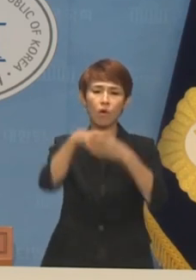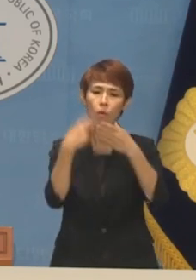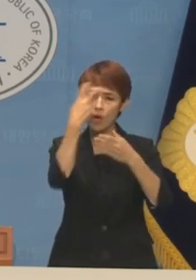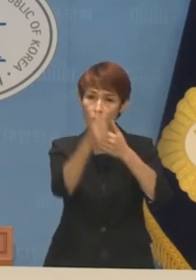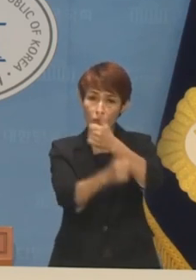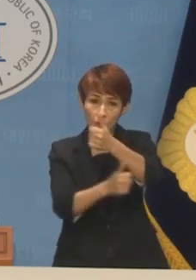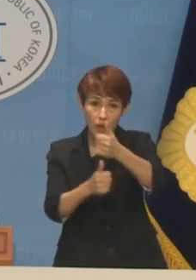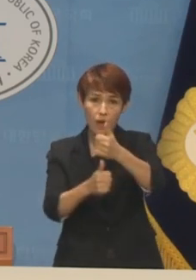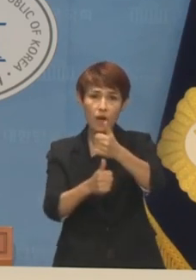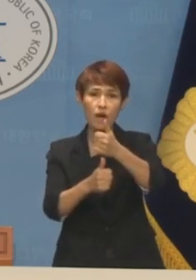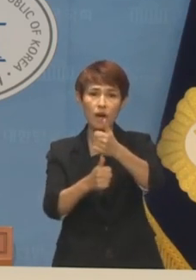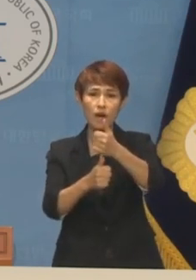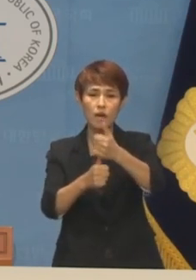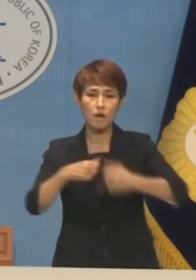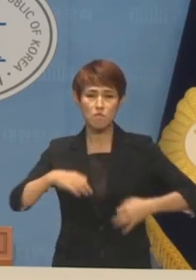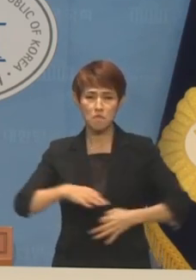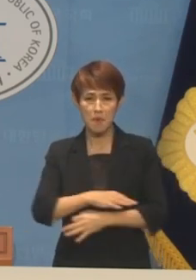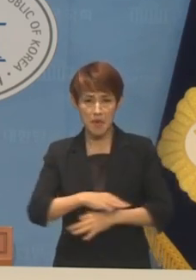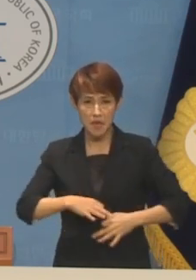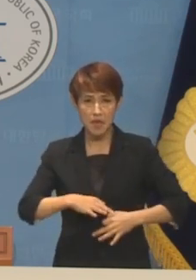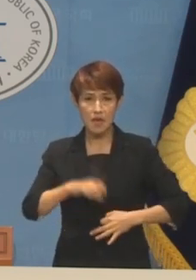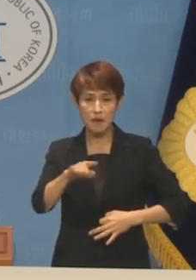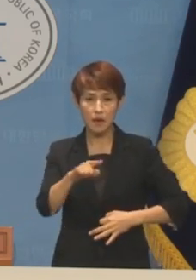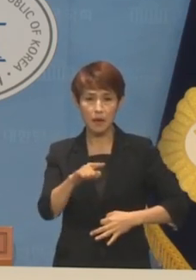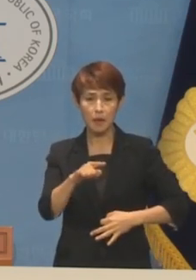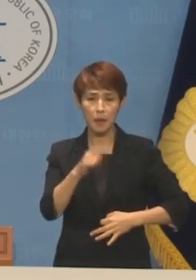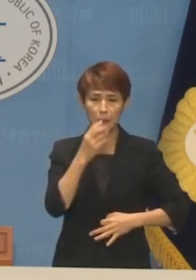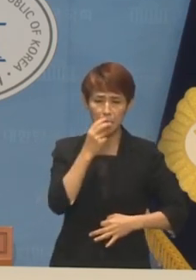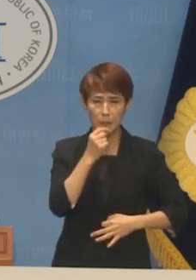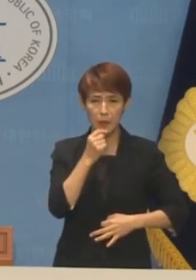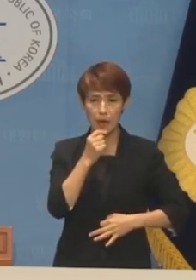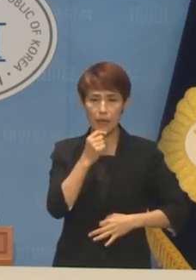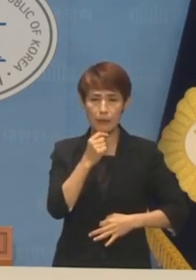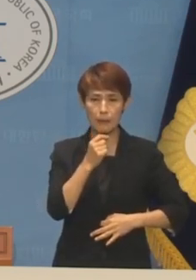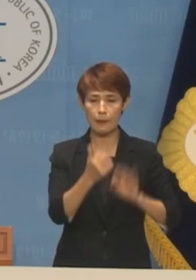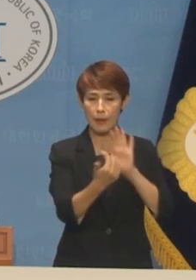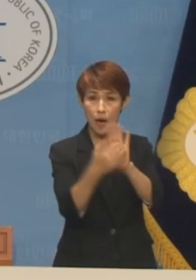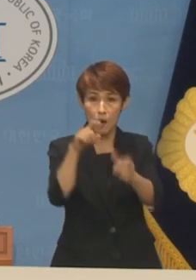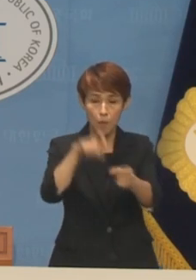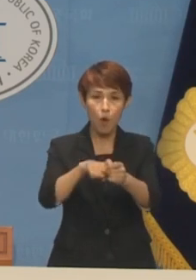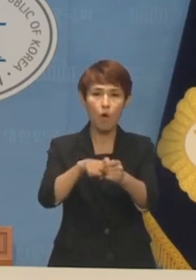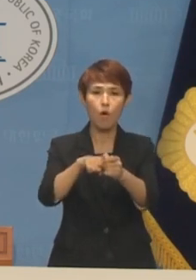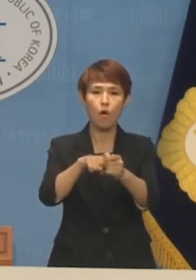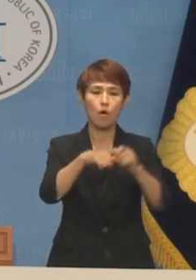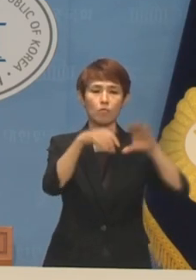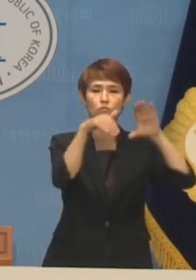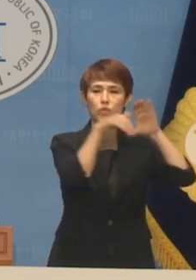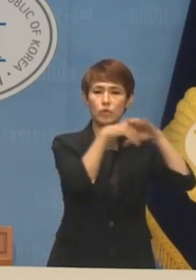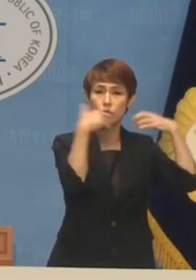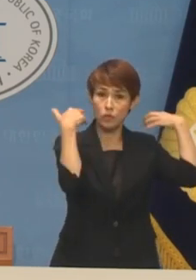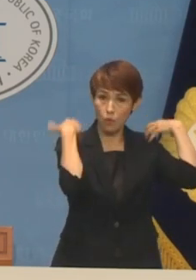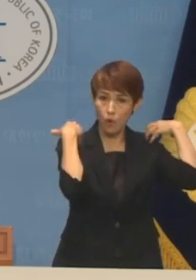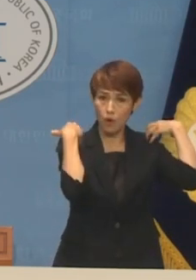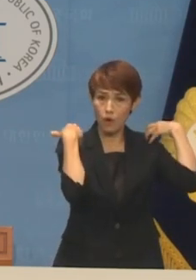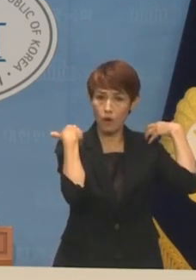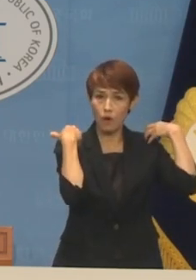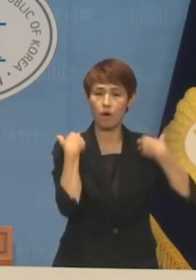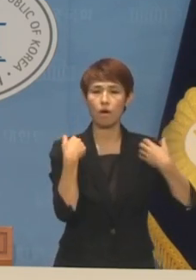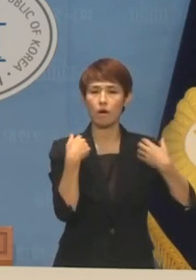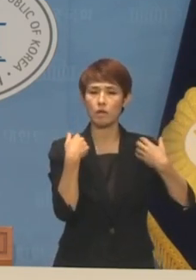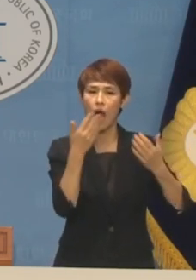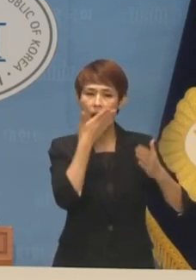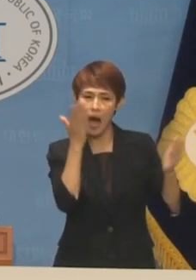자신의 부패와 비리 처벌을 면하기 위해 민주당 문재인 정권과 부당한 거래나 유착을